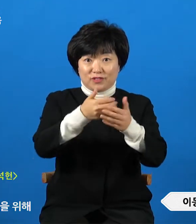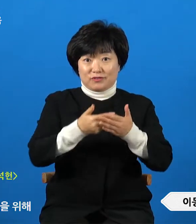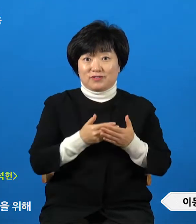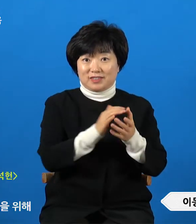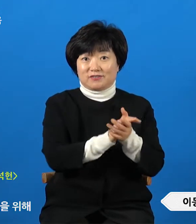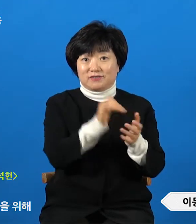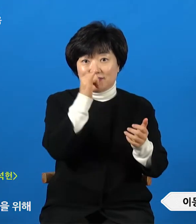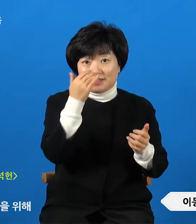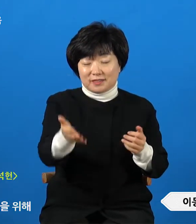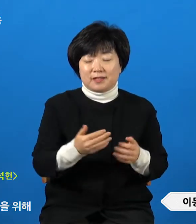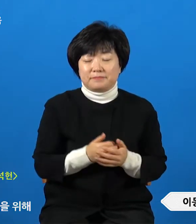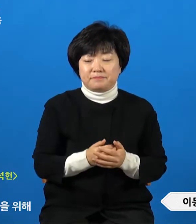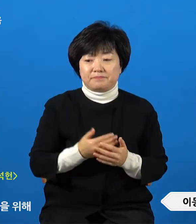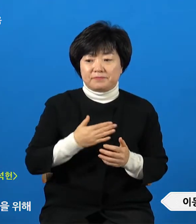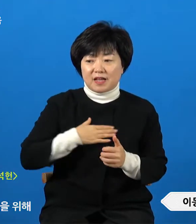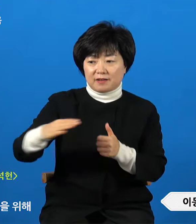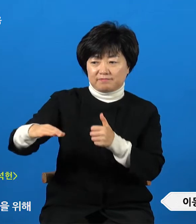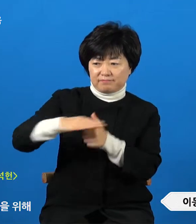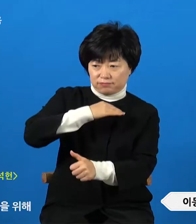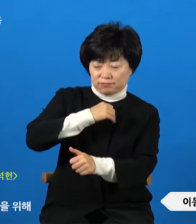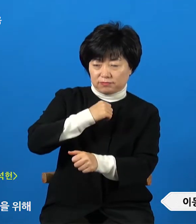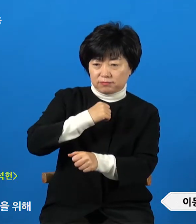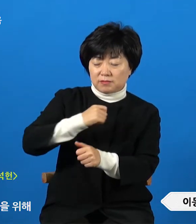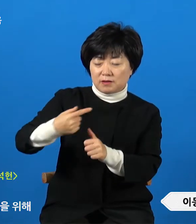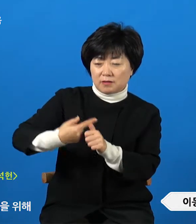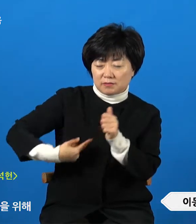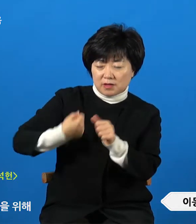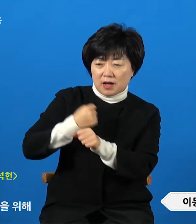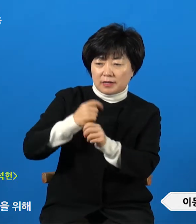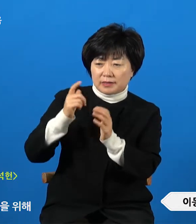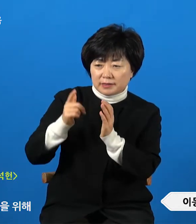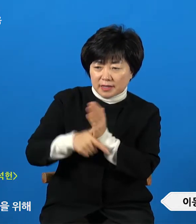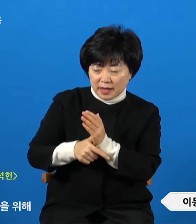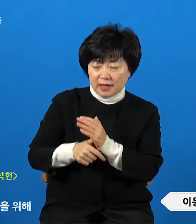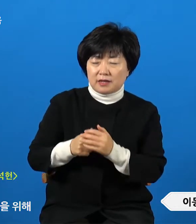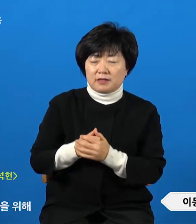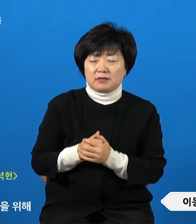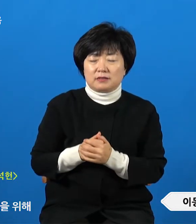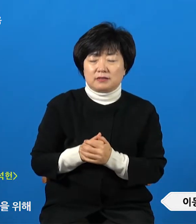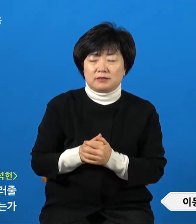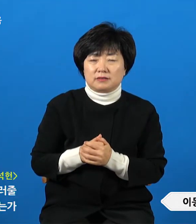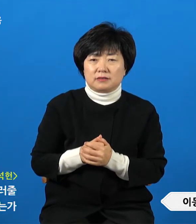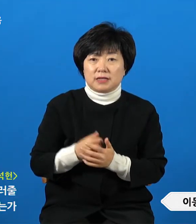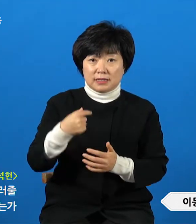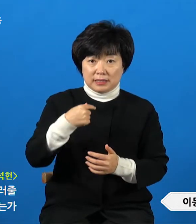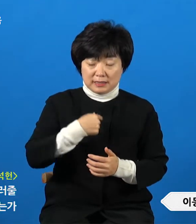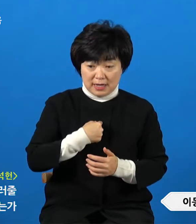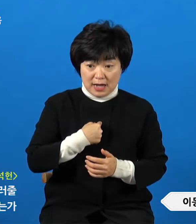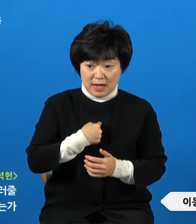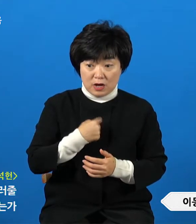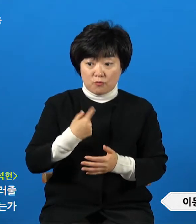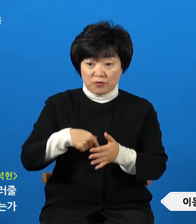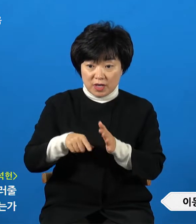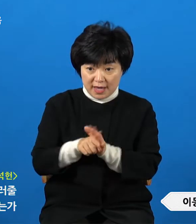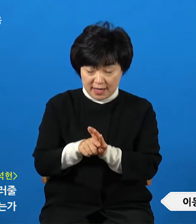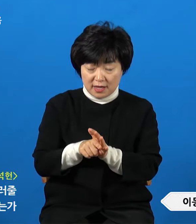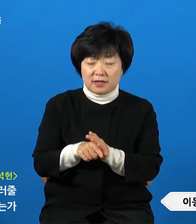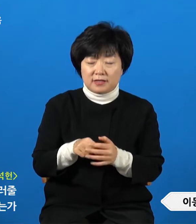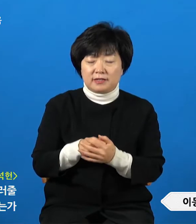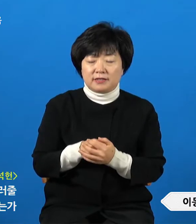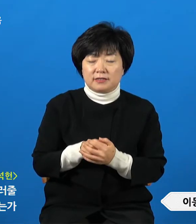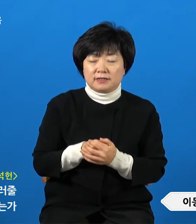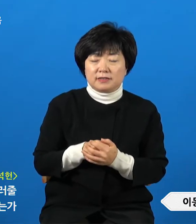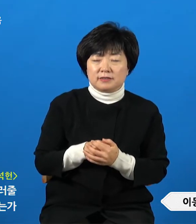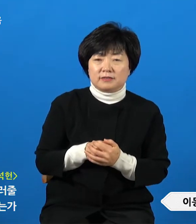불의의 사형장에서 다 죽어도 너의 세상 빛을 위해 저만은